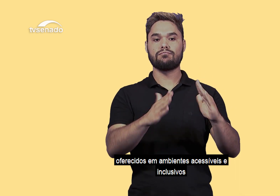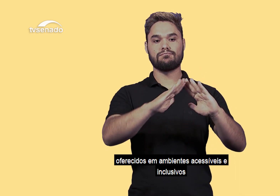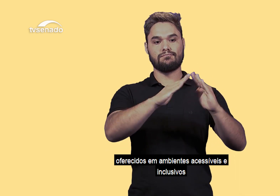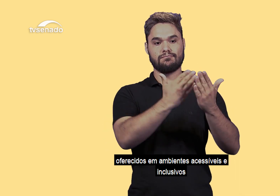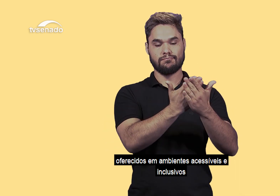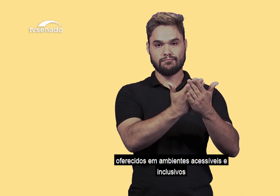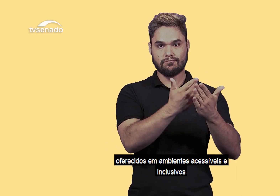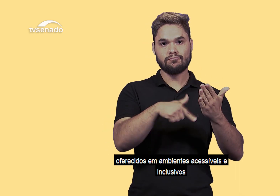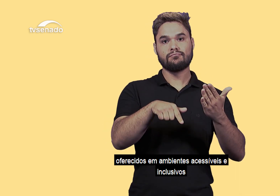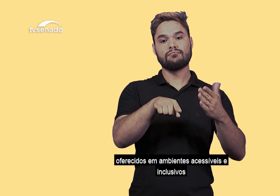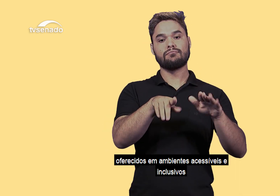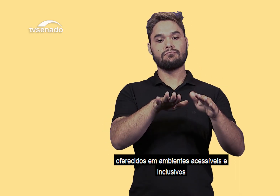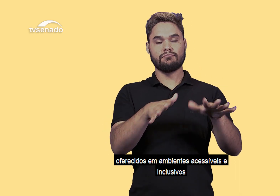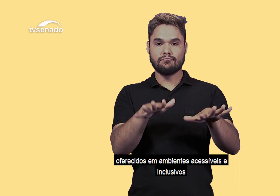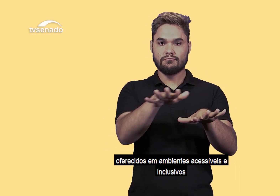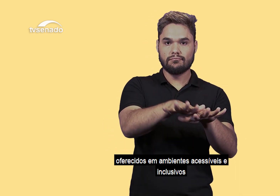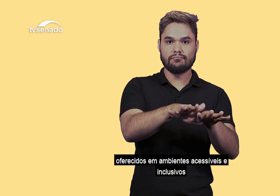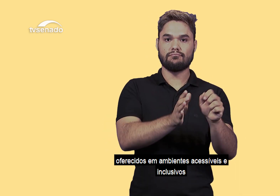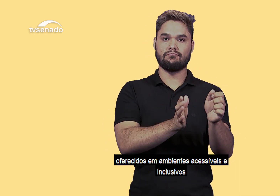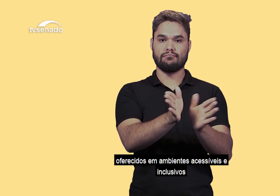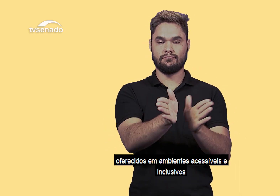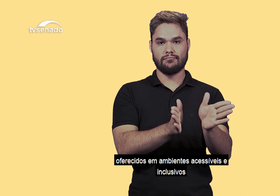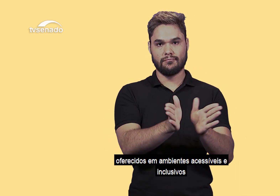acessíveis e inclusivos.